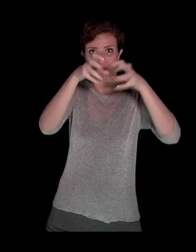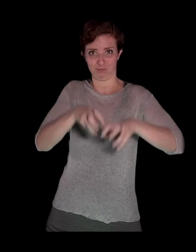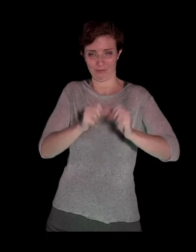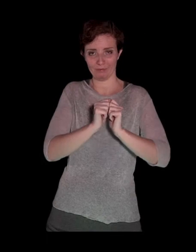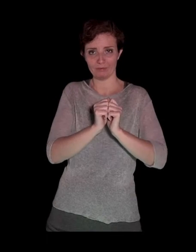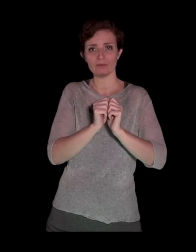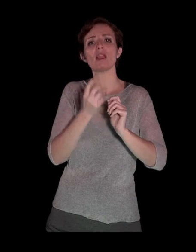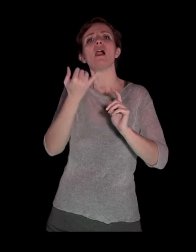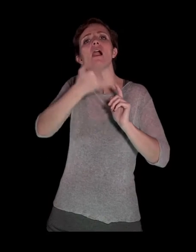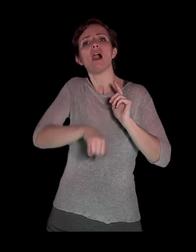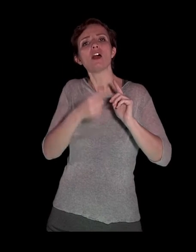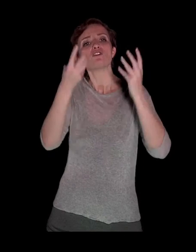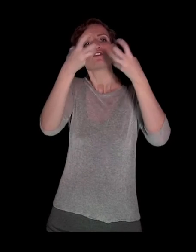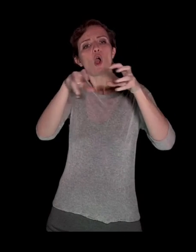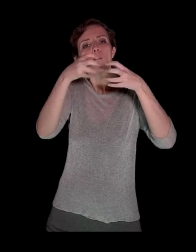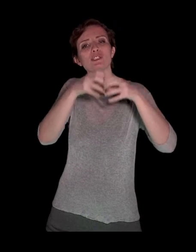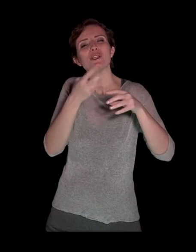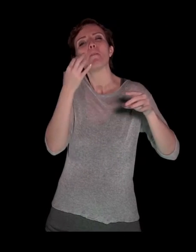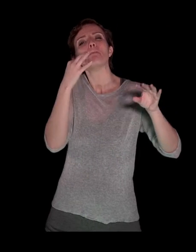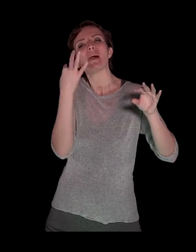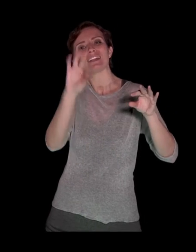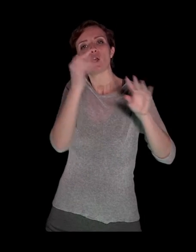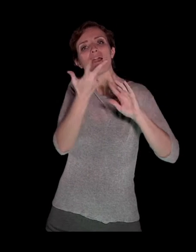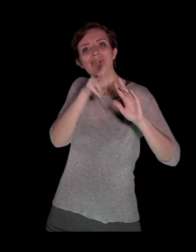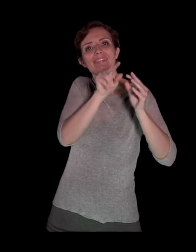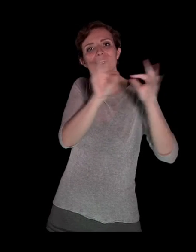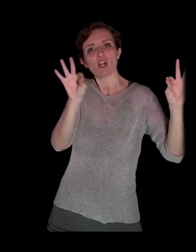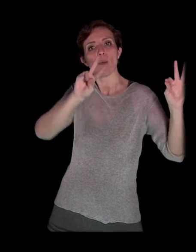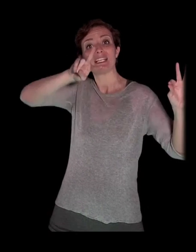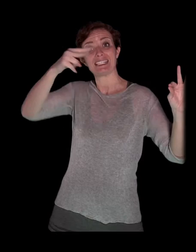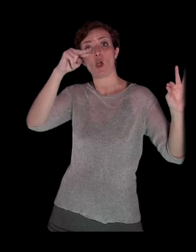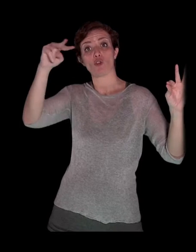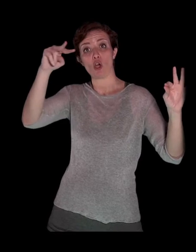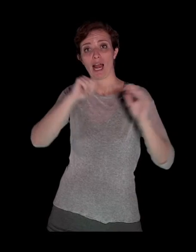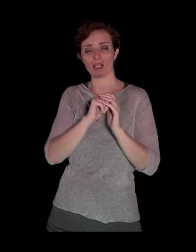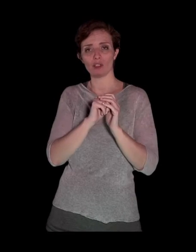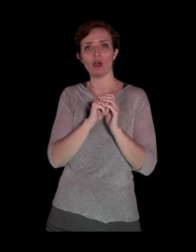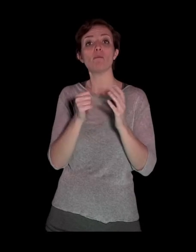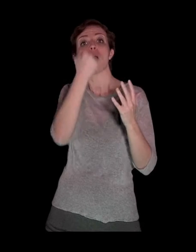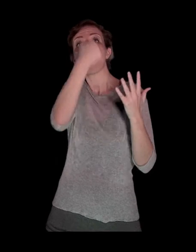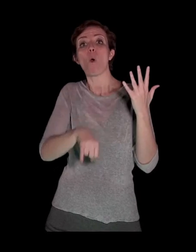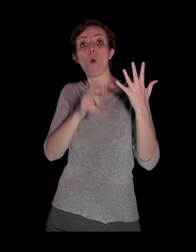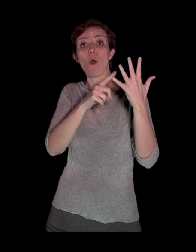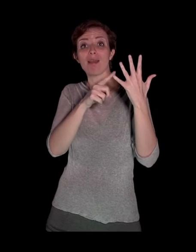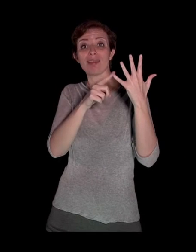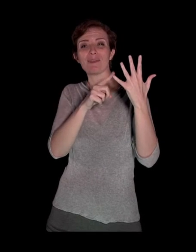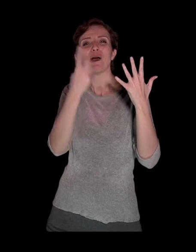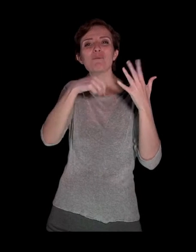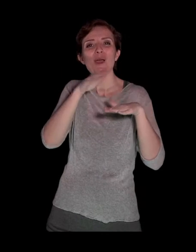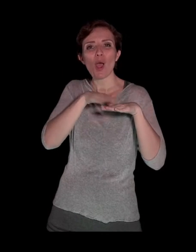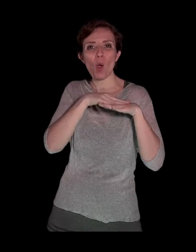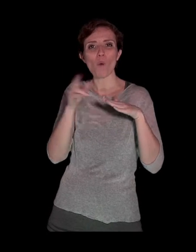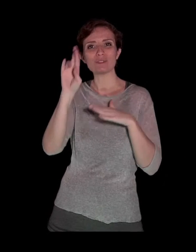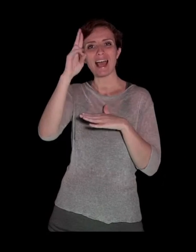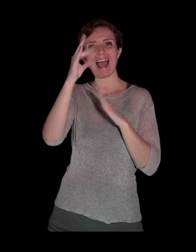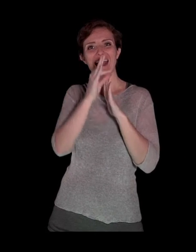di scomposizione di particolari trinomi di secondo grado in ultimo abbiamo le tecniche che richiamano la regola di Ruffini anche